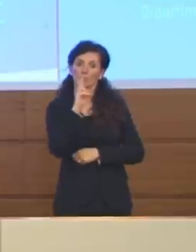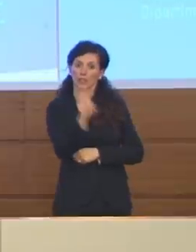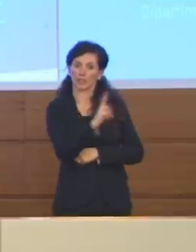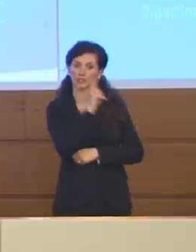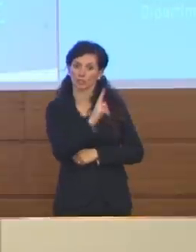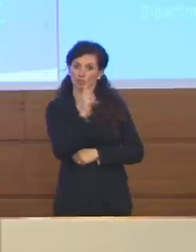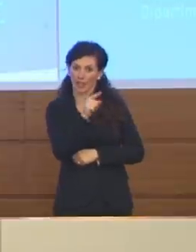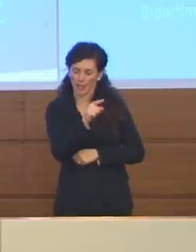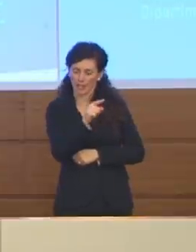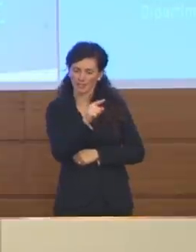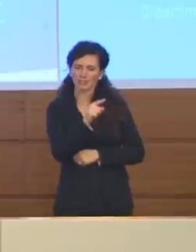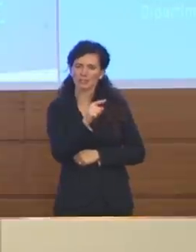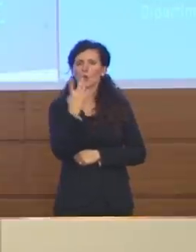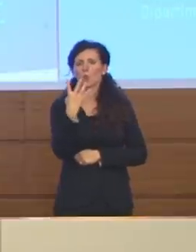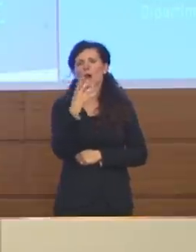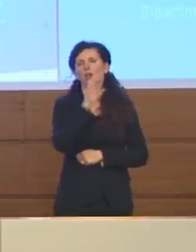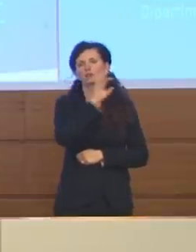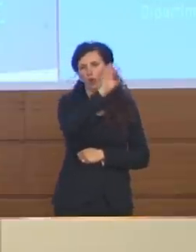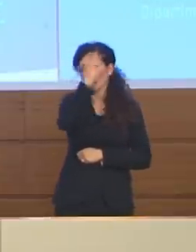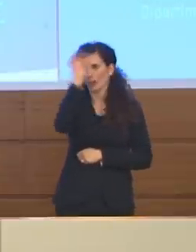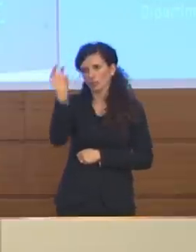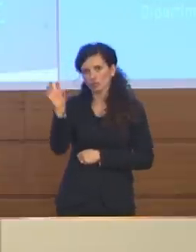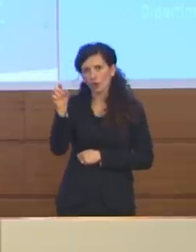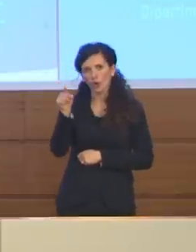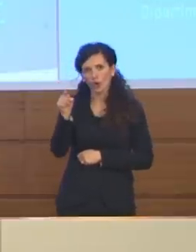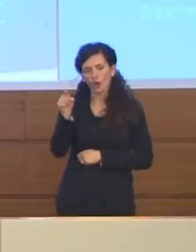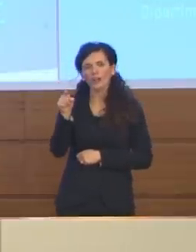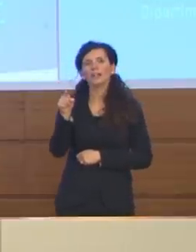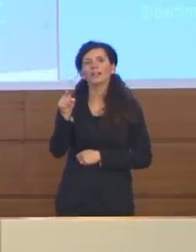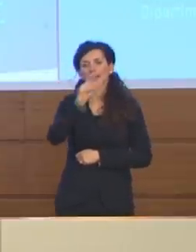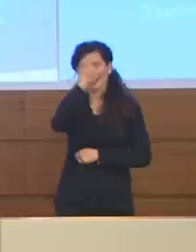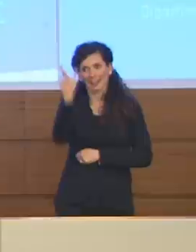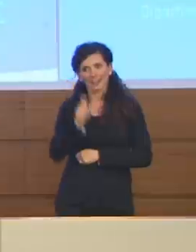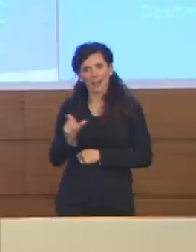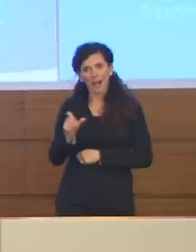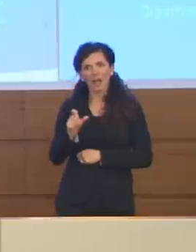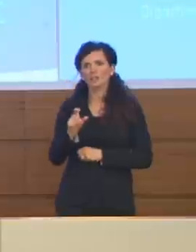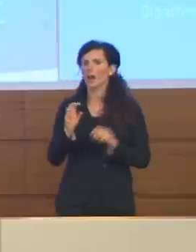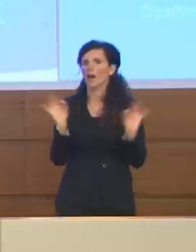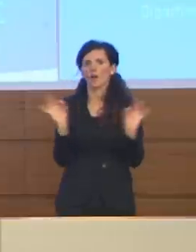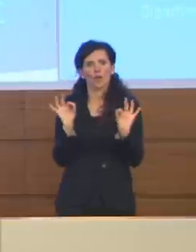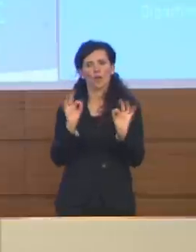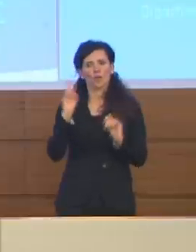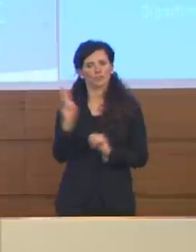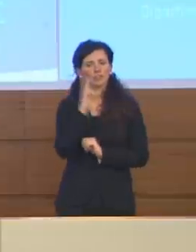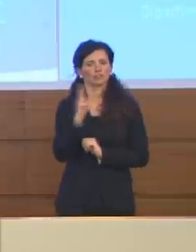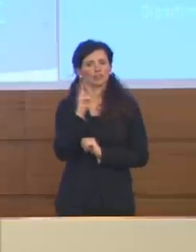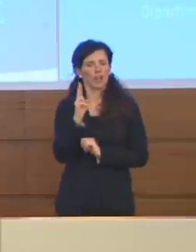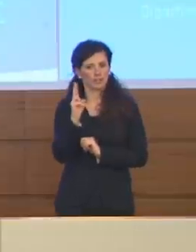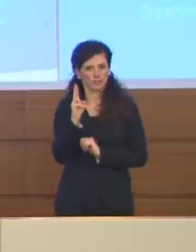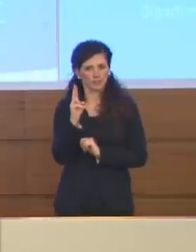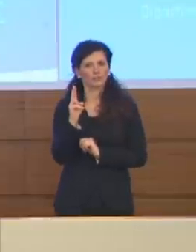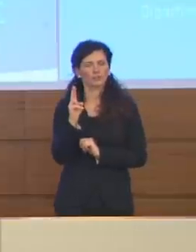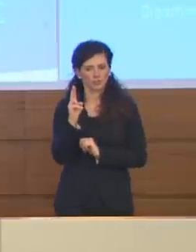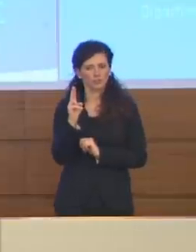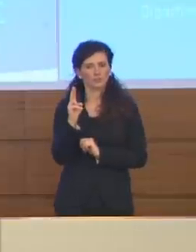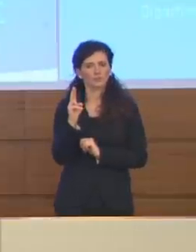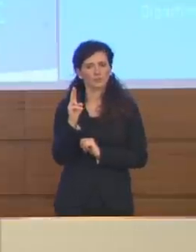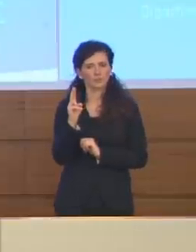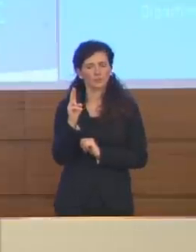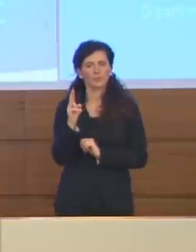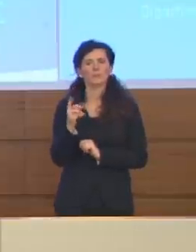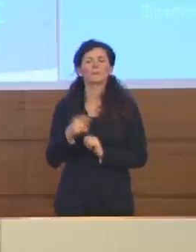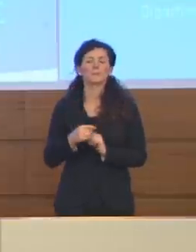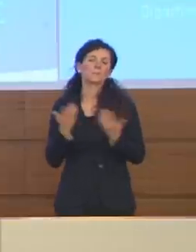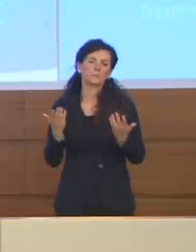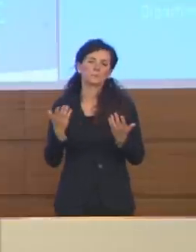regioni fortunatamente non si è registrato alcun decesso in due regioni addizionali